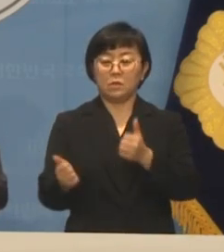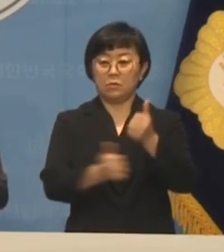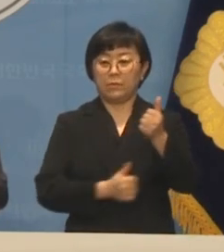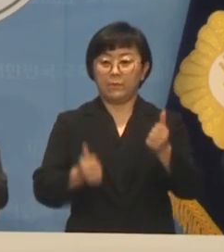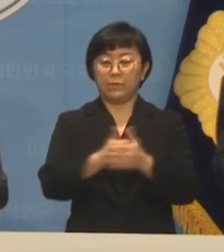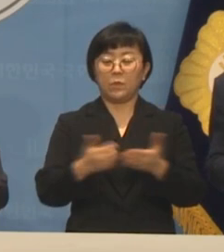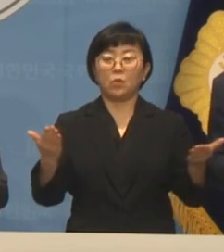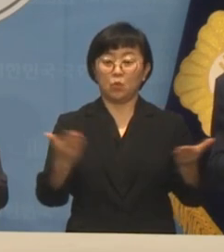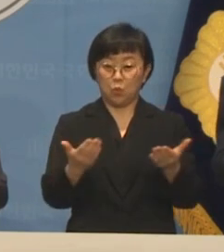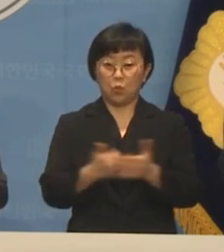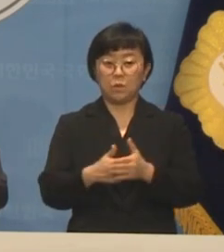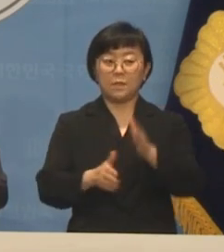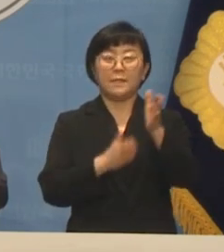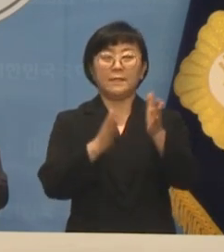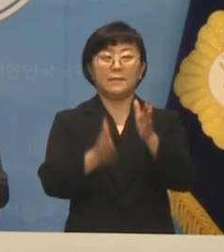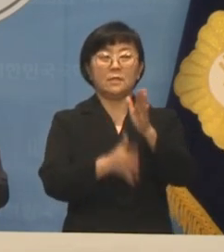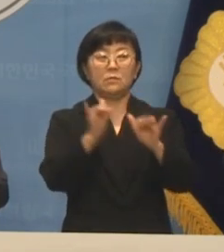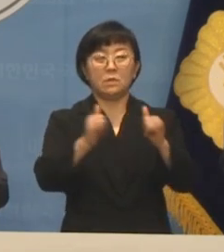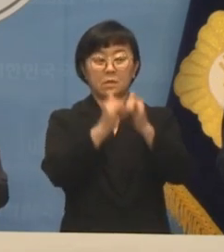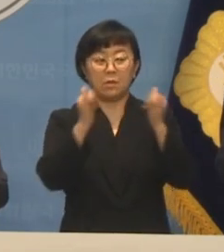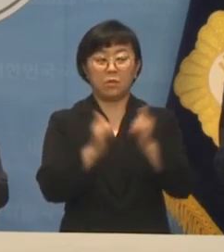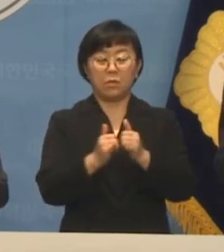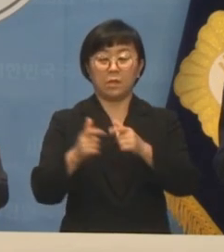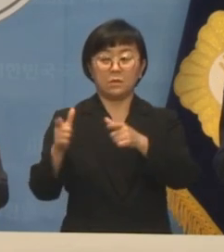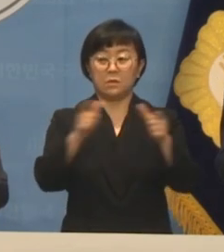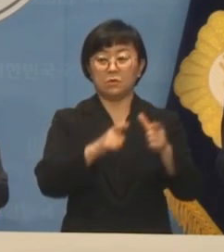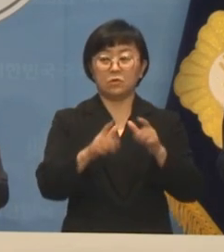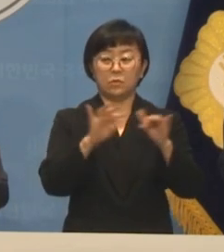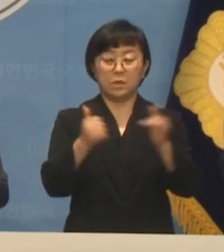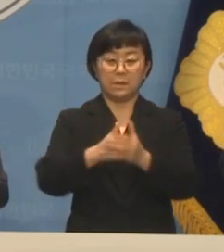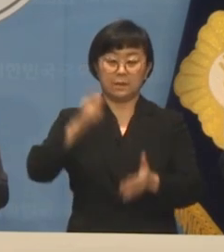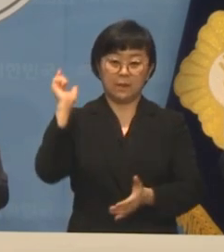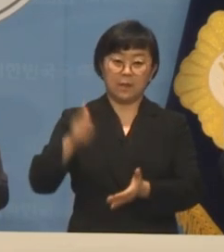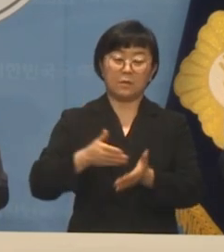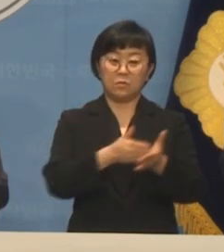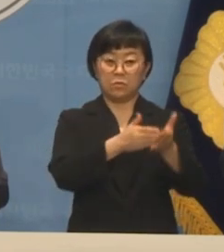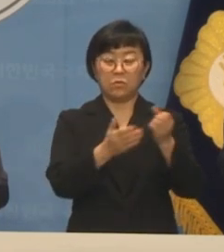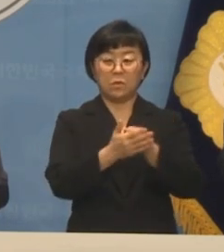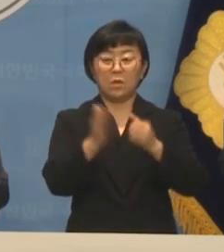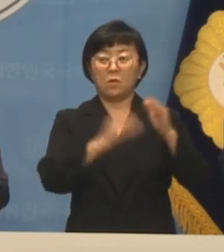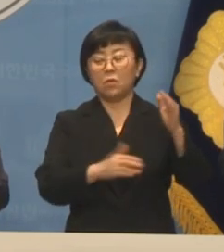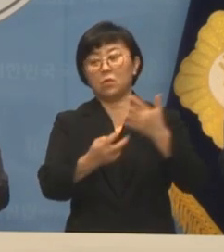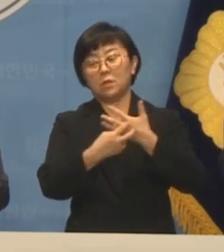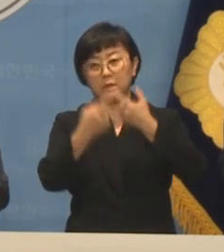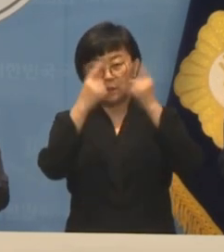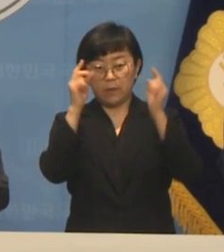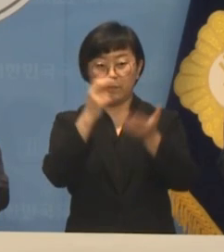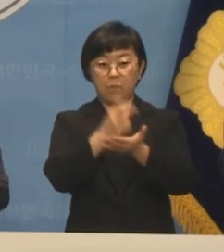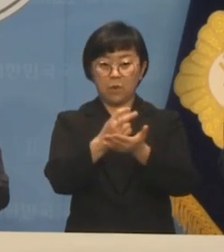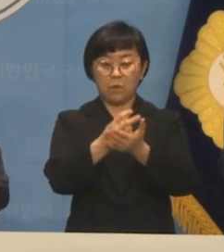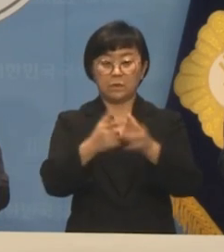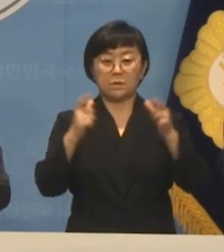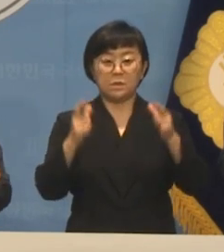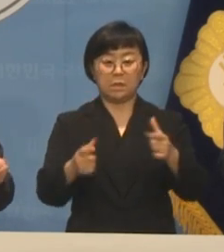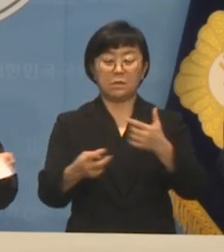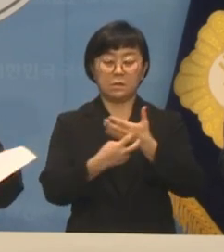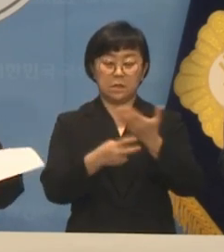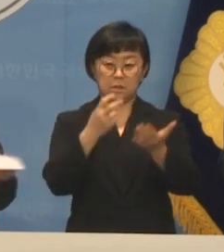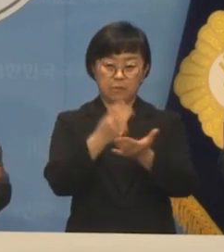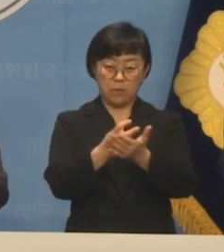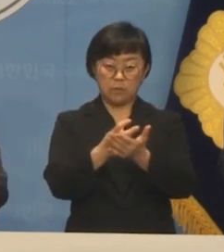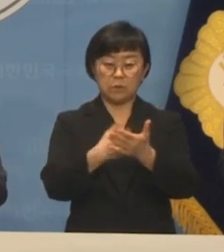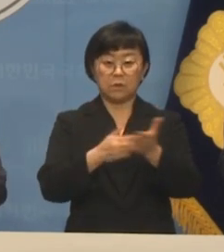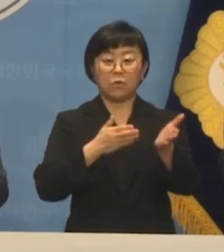보건복지위원회는 노동, 시민사회, 지역 주민의 강력한 요구인 공공의대법과 지역의사제법을